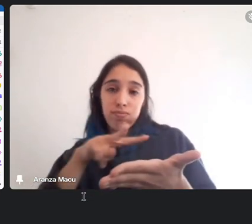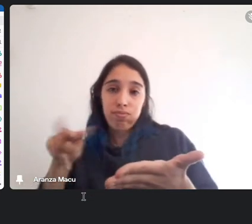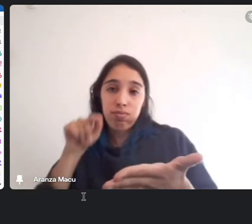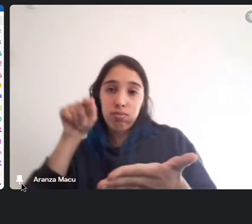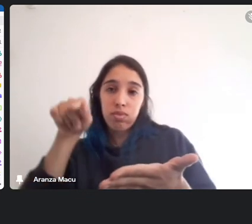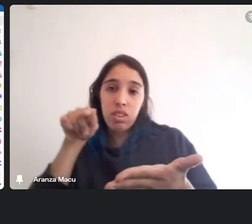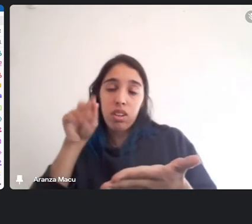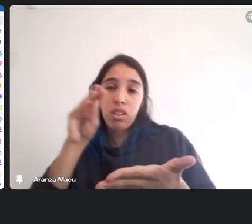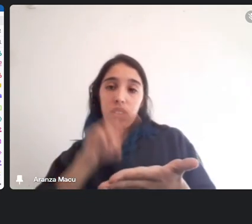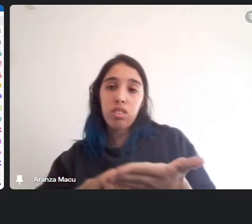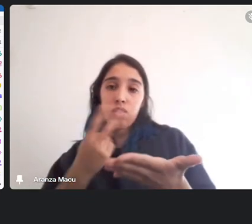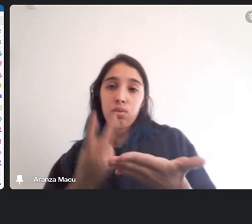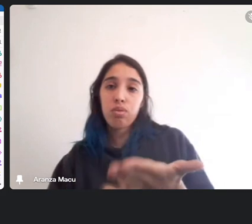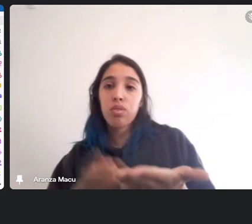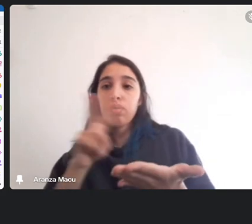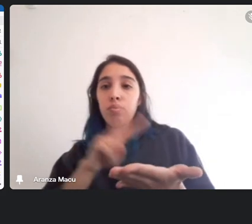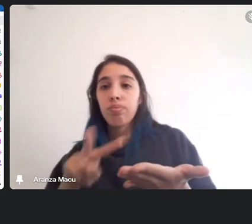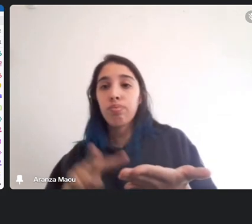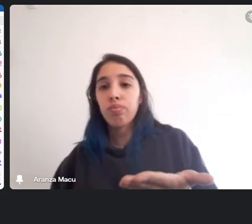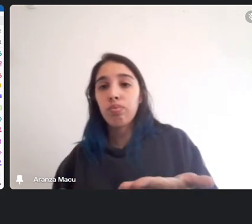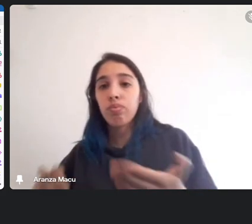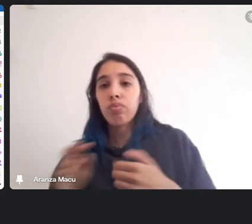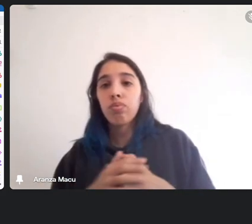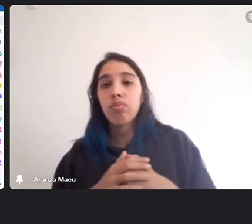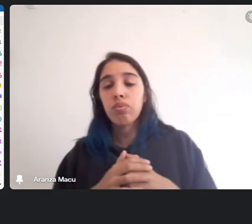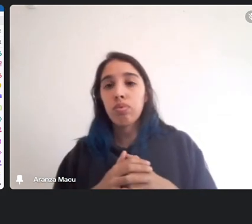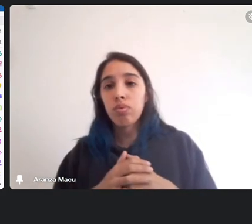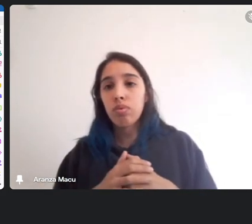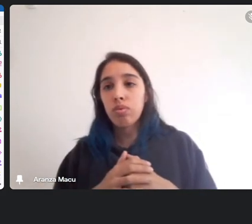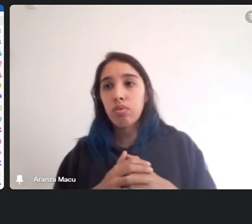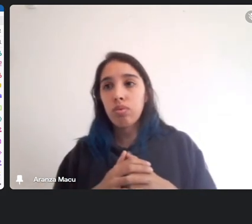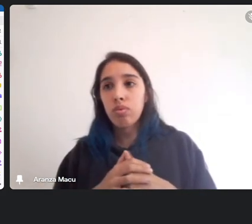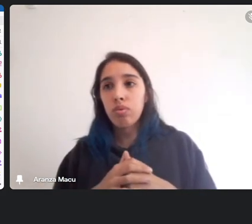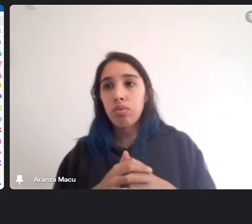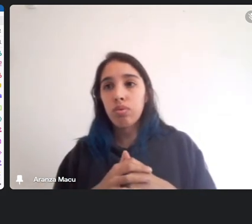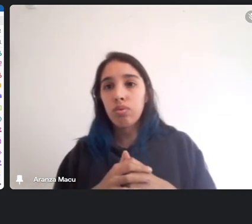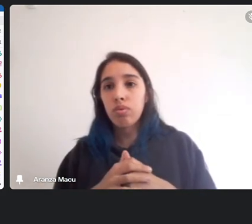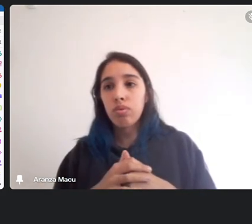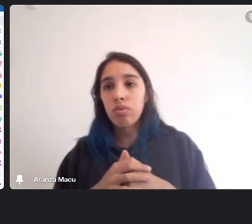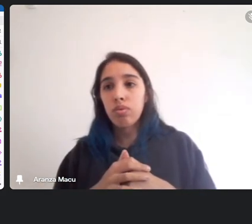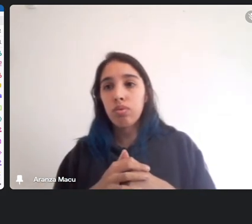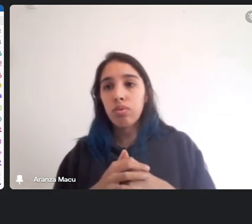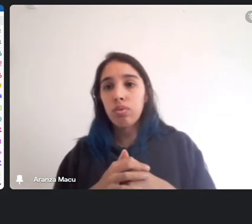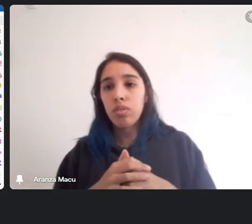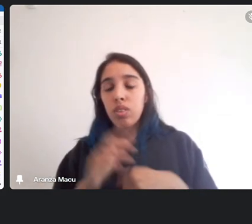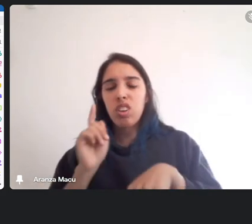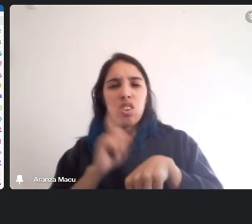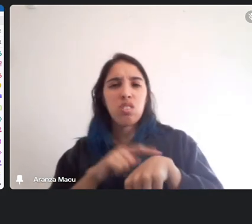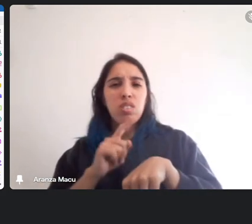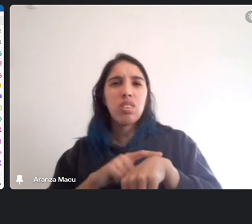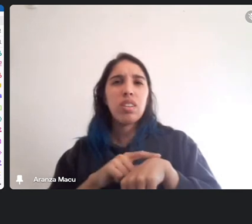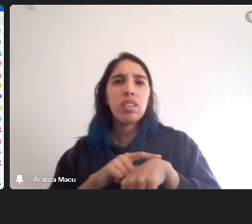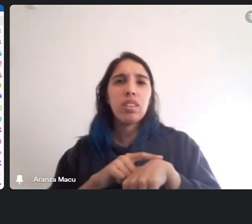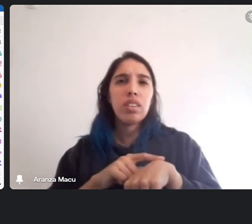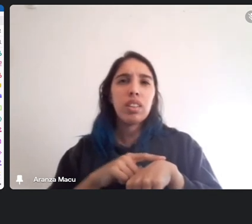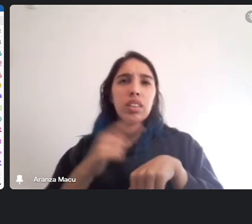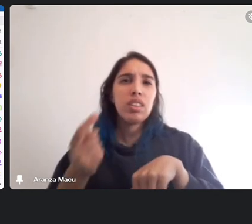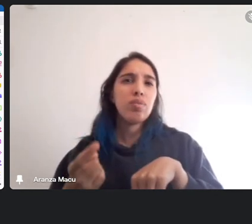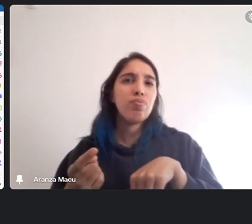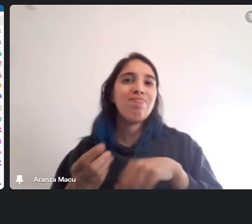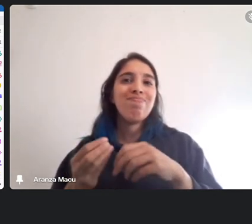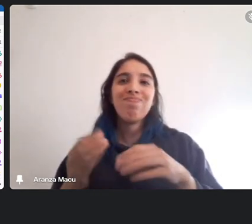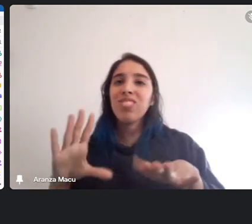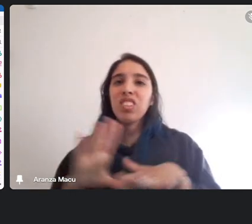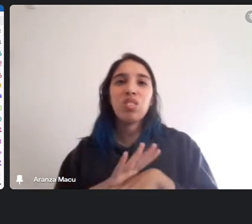singular. Bien, yo acá les puse para, ¿sí? Bueno, ya estamos casi en la hora, no haríamos tiempo de hacer una más, pero